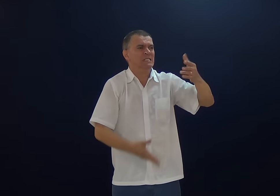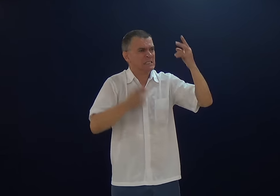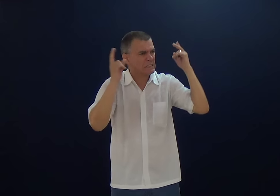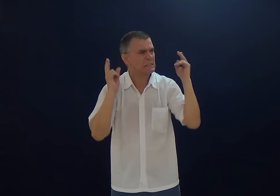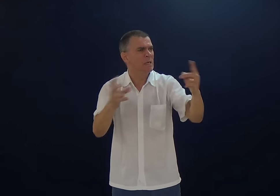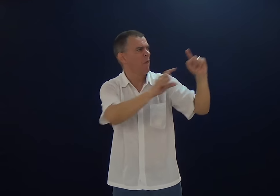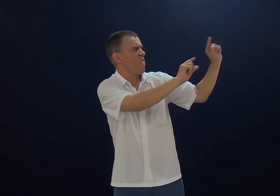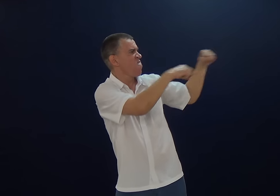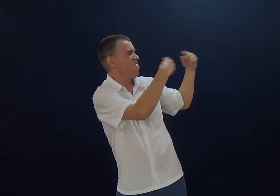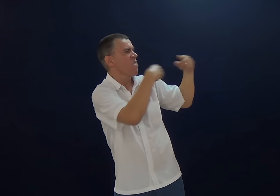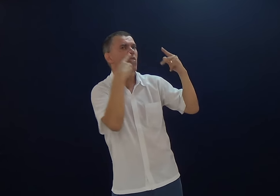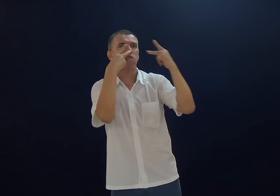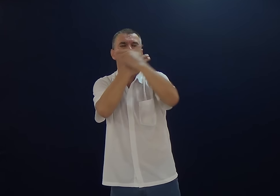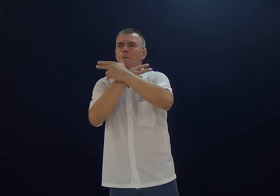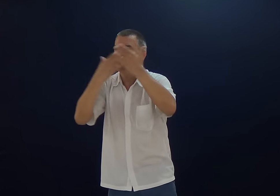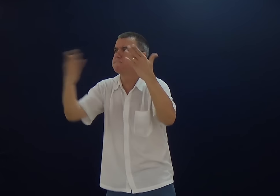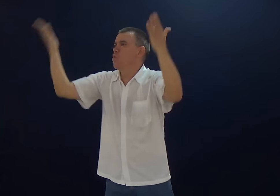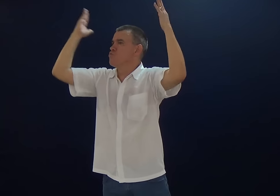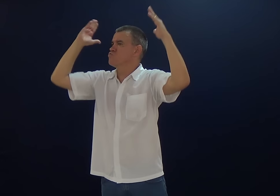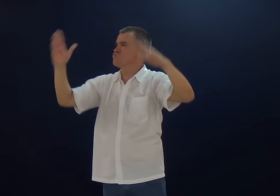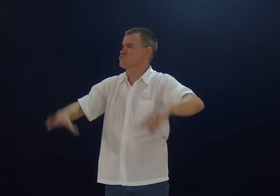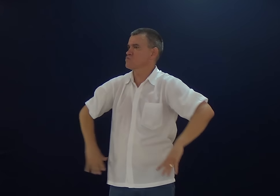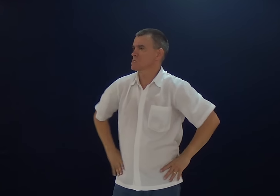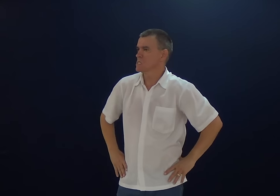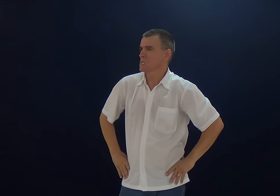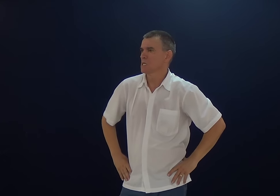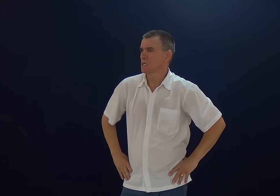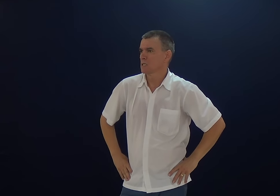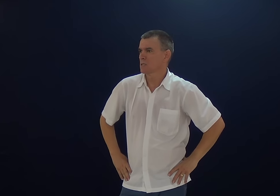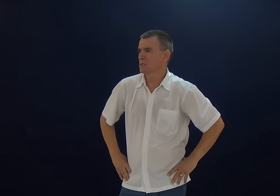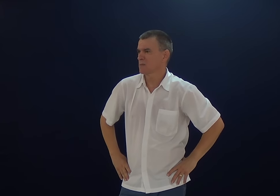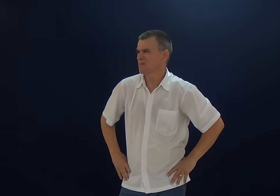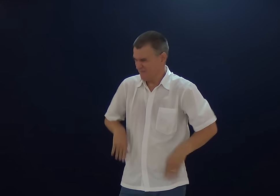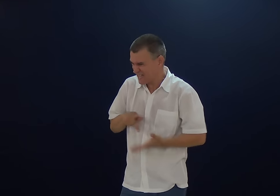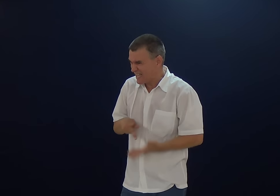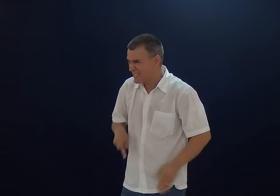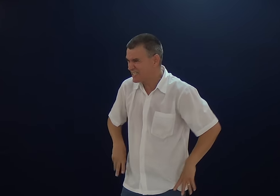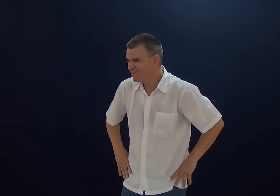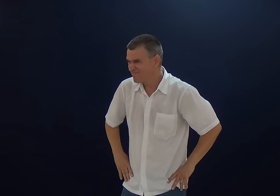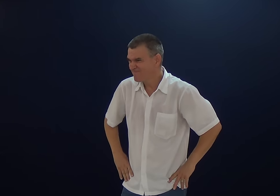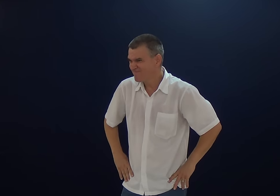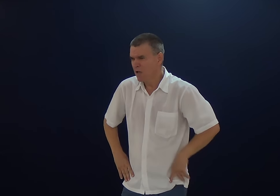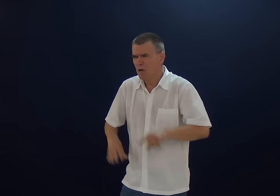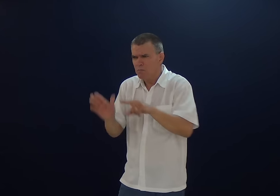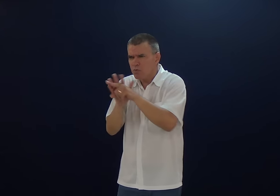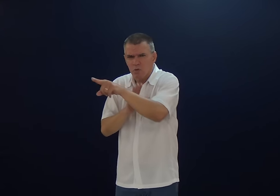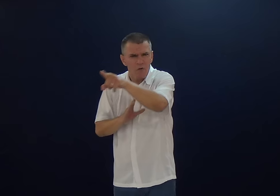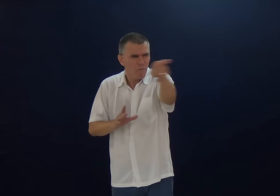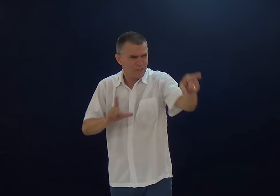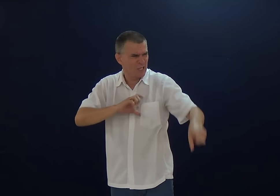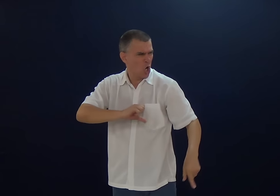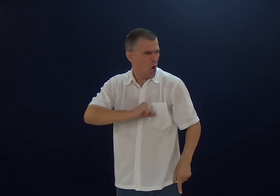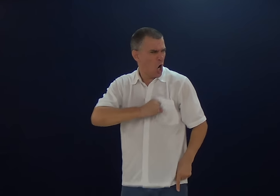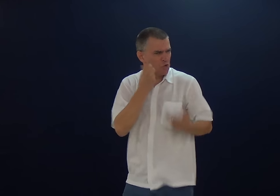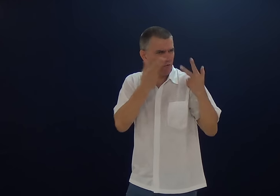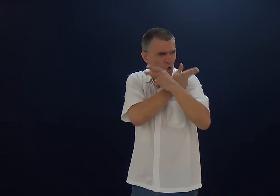vou te dizer o inimigo vai investir pesado para atrapalhar a tua deu compromisso com